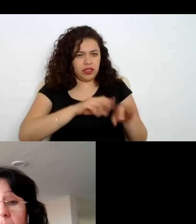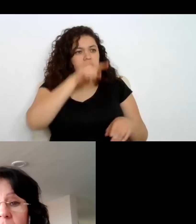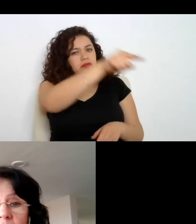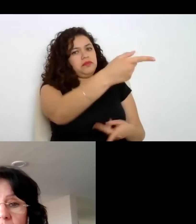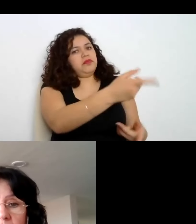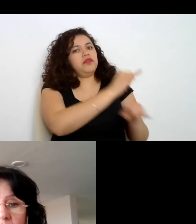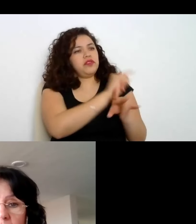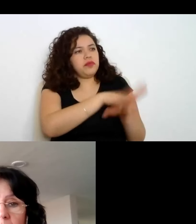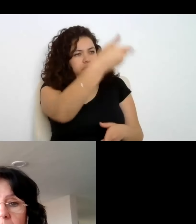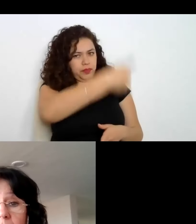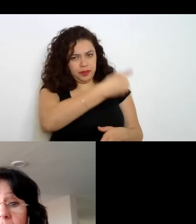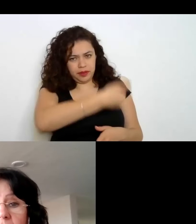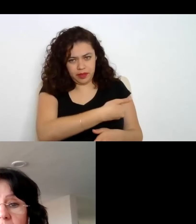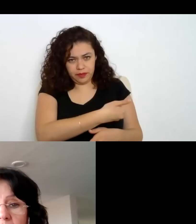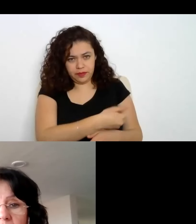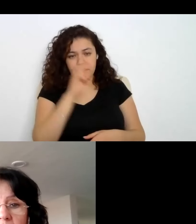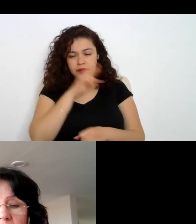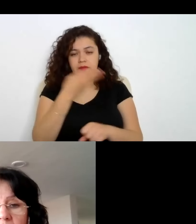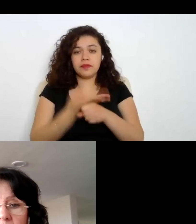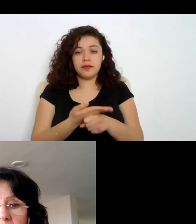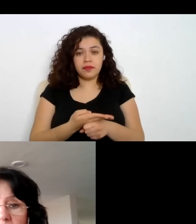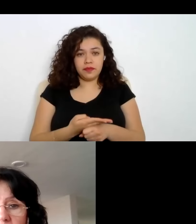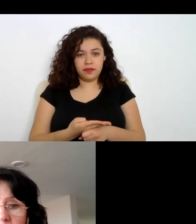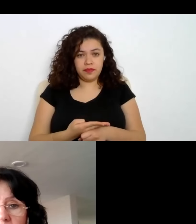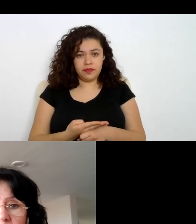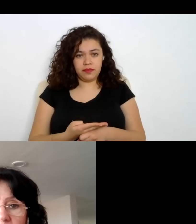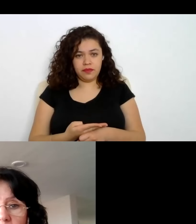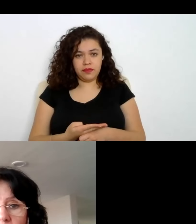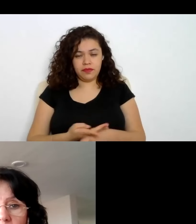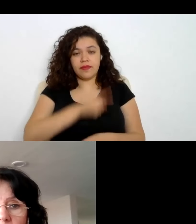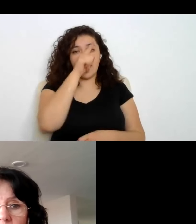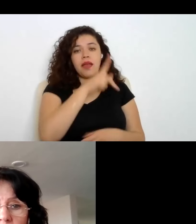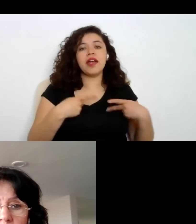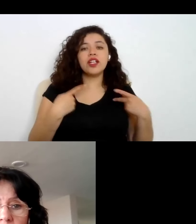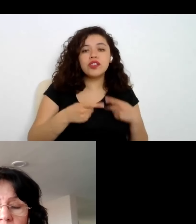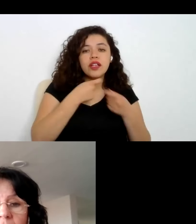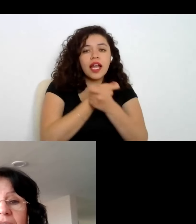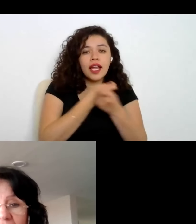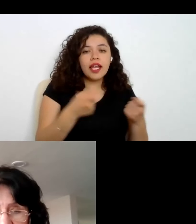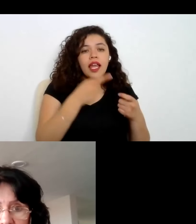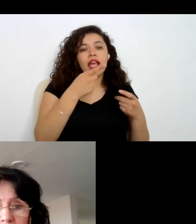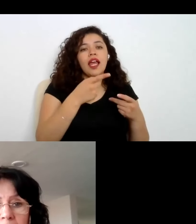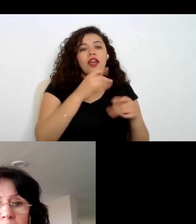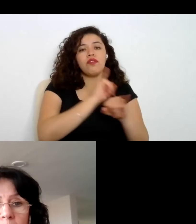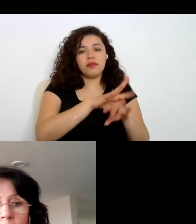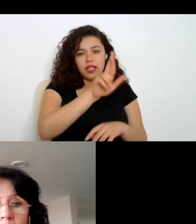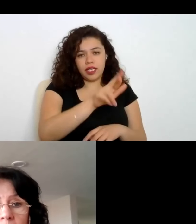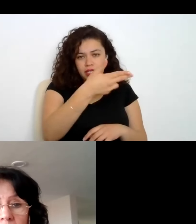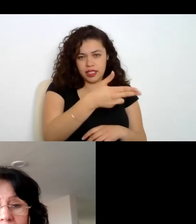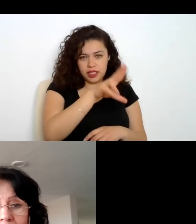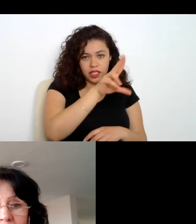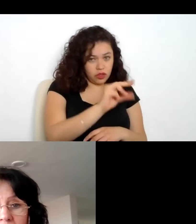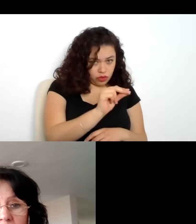mis datos. El responsable no es la niña de recursos humanos que recabó mis datos. Sí. El responsable